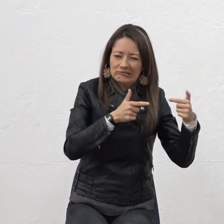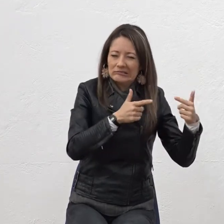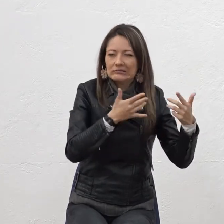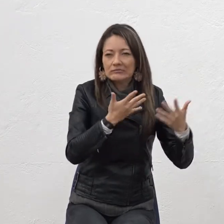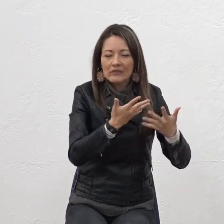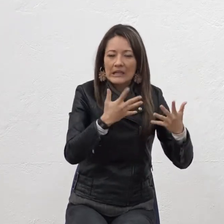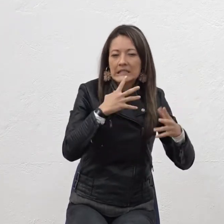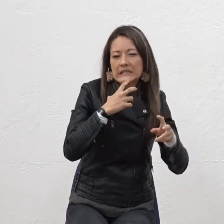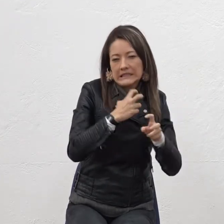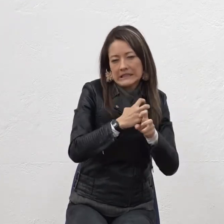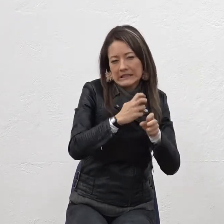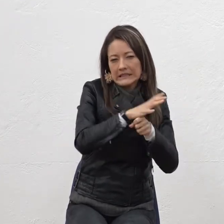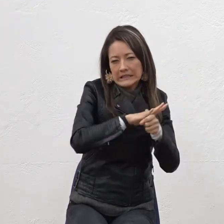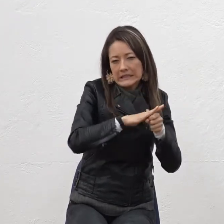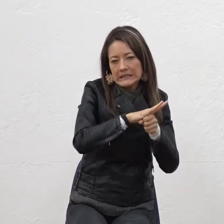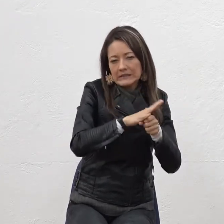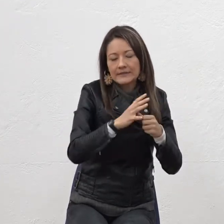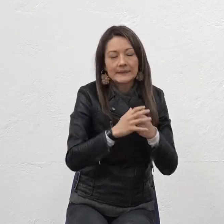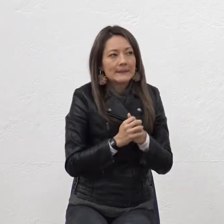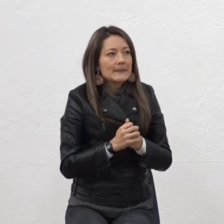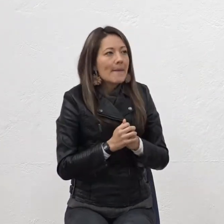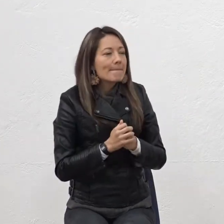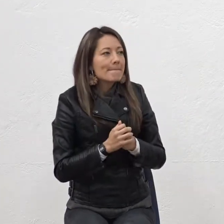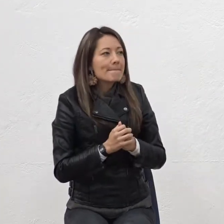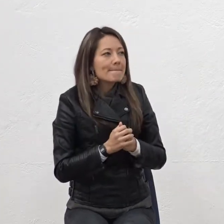Pues no era alguien